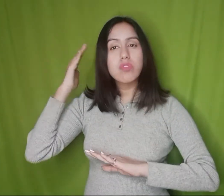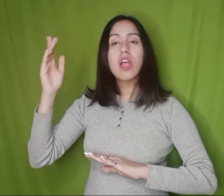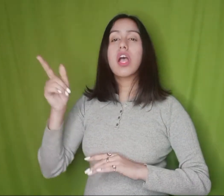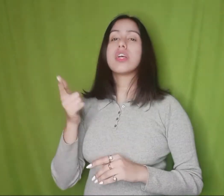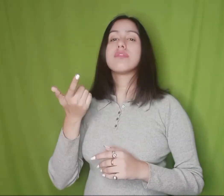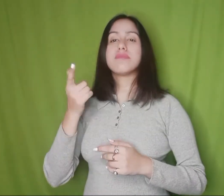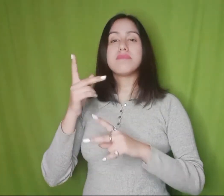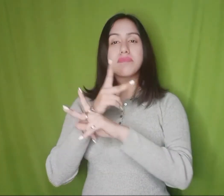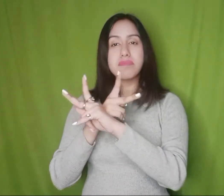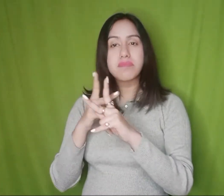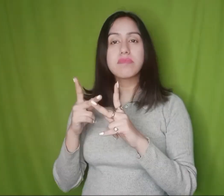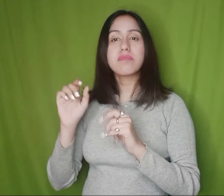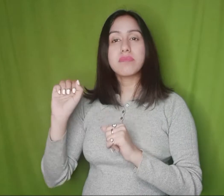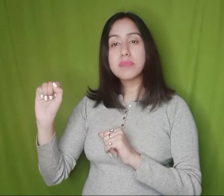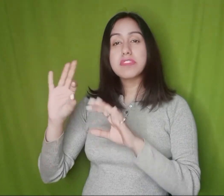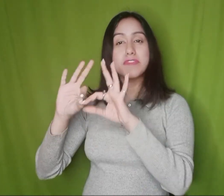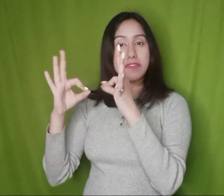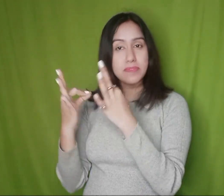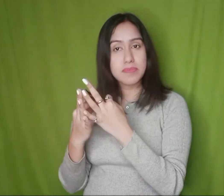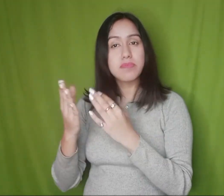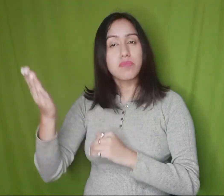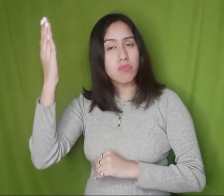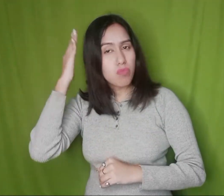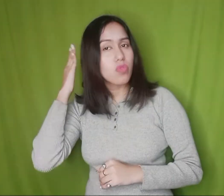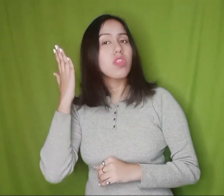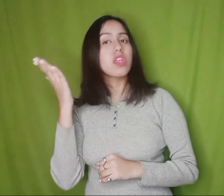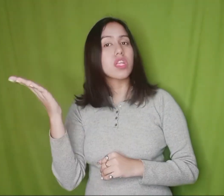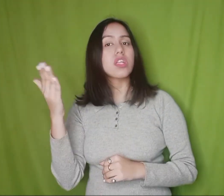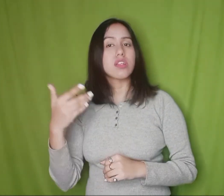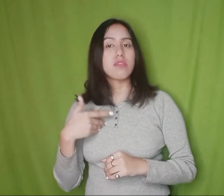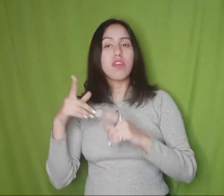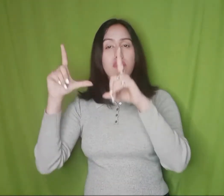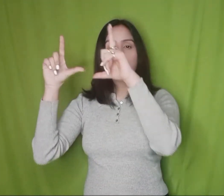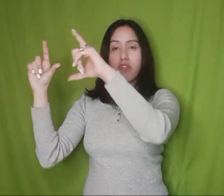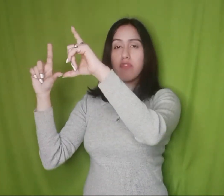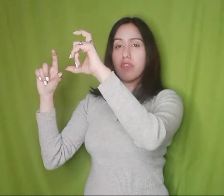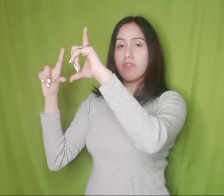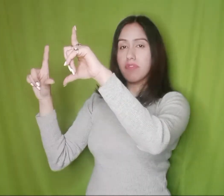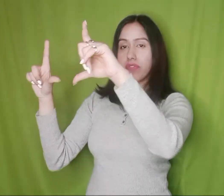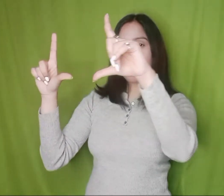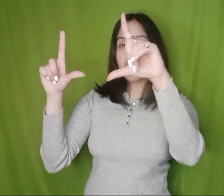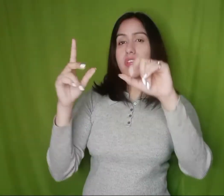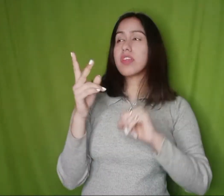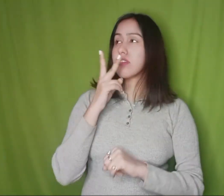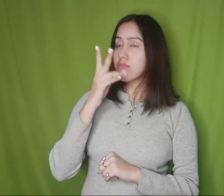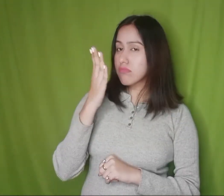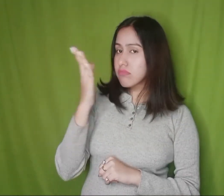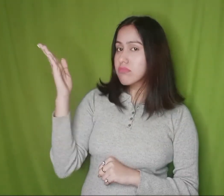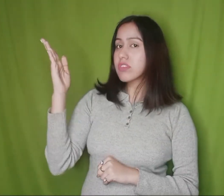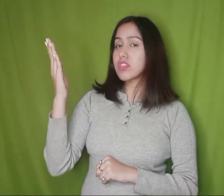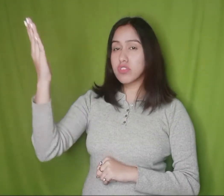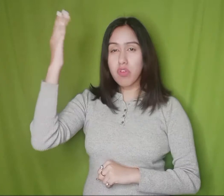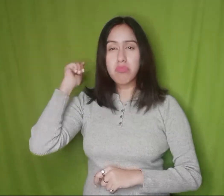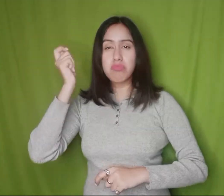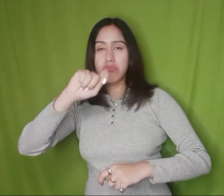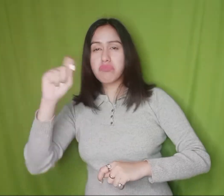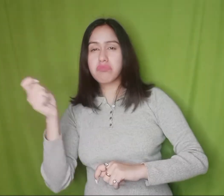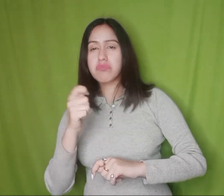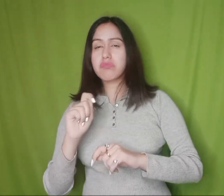में राणा सांगा के पूर्वजों की तस्वीरें भी थीं। उदा मीरा से बोली, ये हमारे पूर्वज हैं, सब